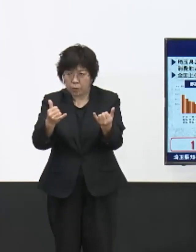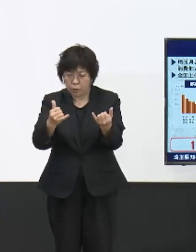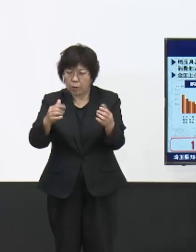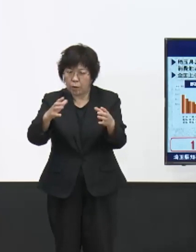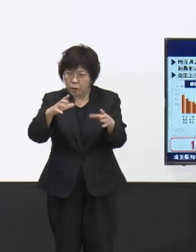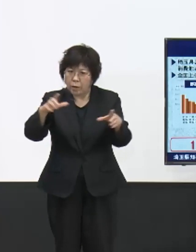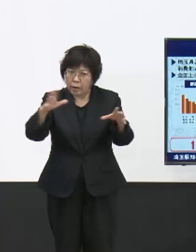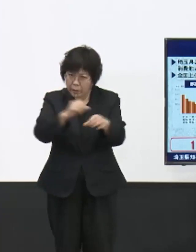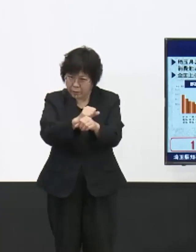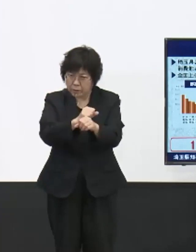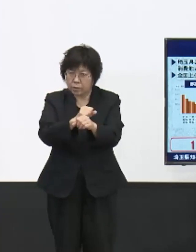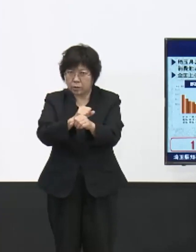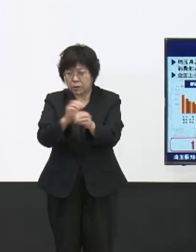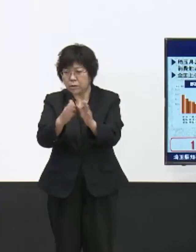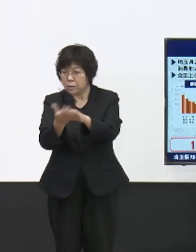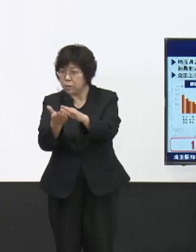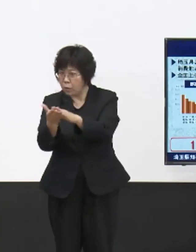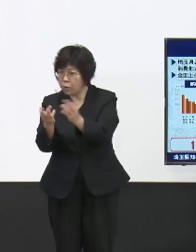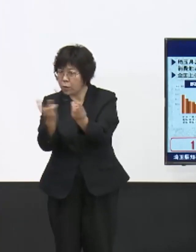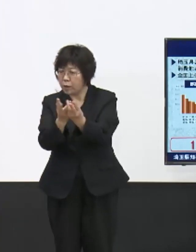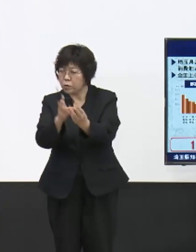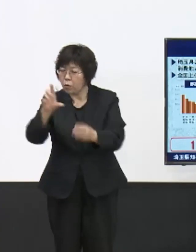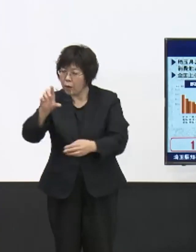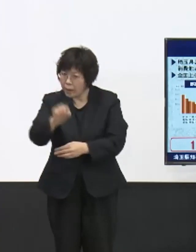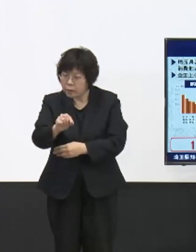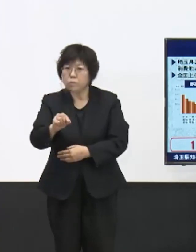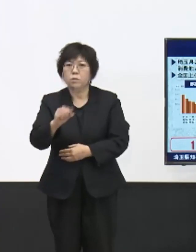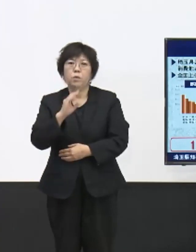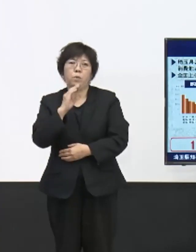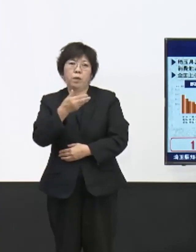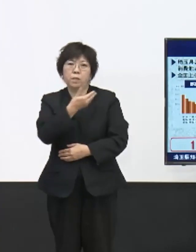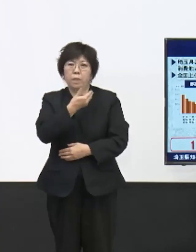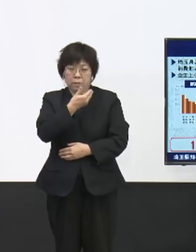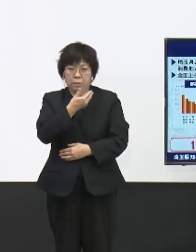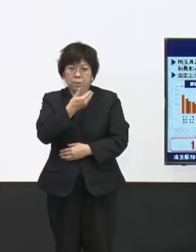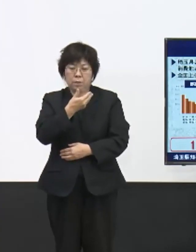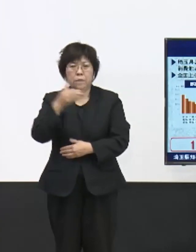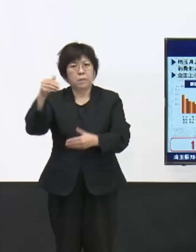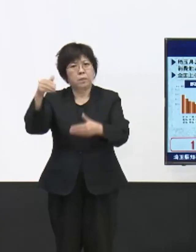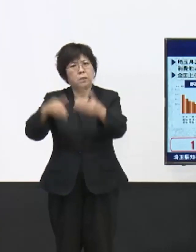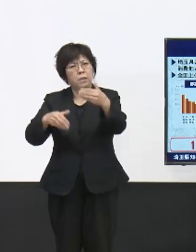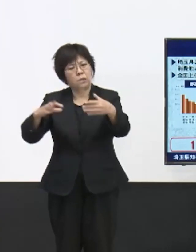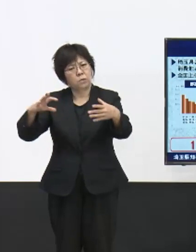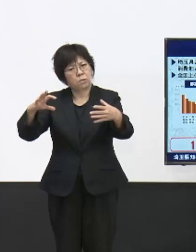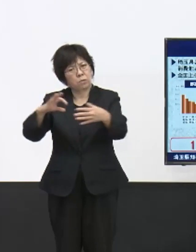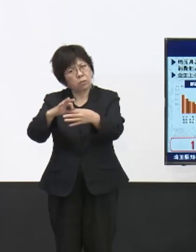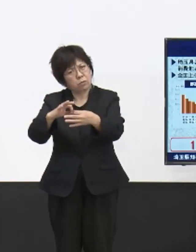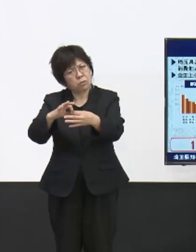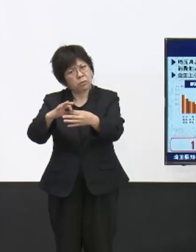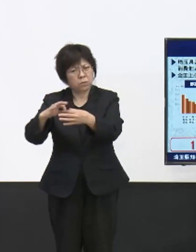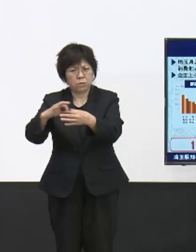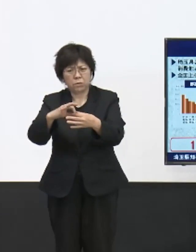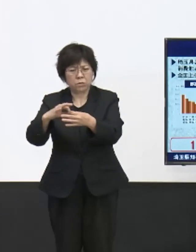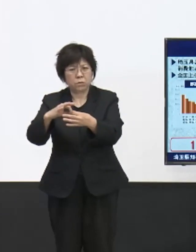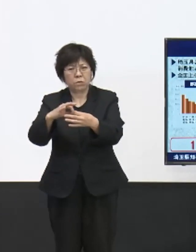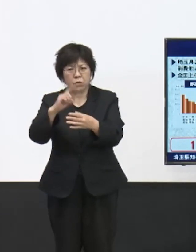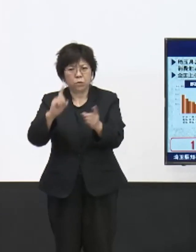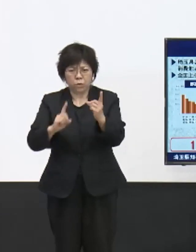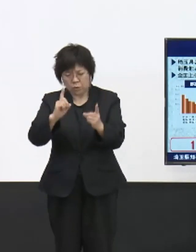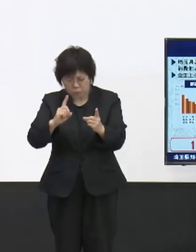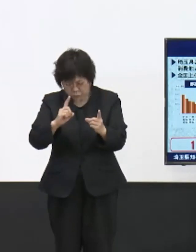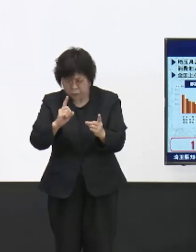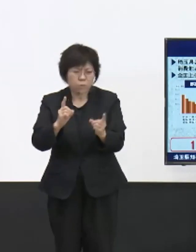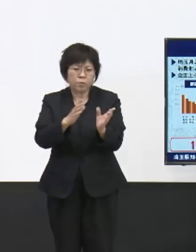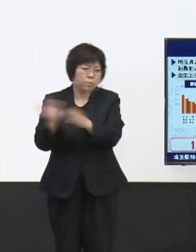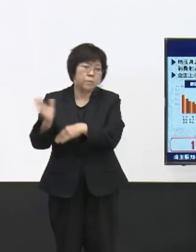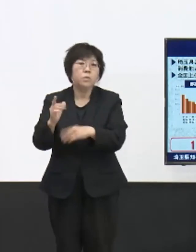ので、もう仮にそれが投票率に、悪い影響を及ぼしたとしても、我々としてはもうとに